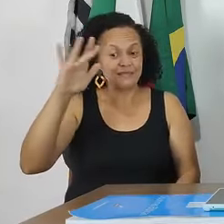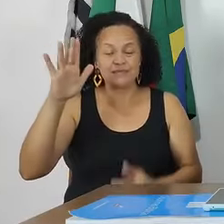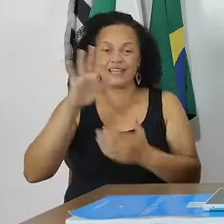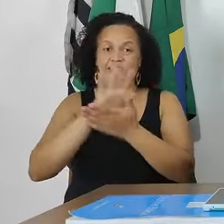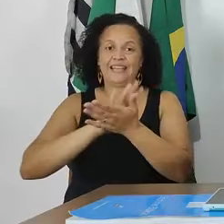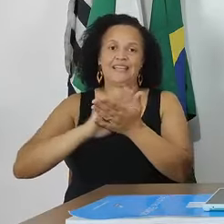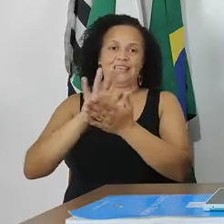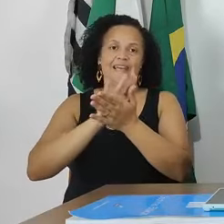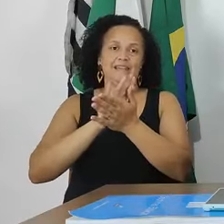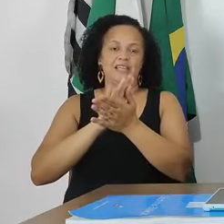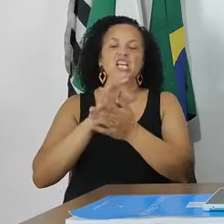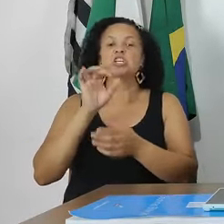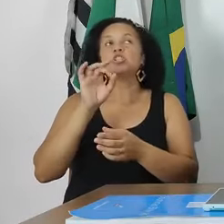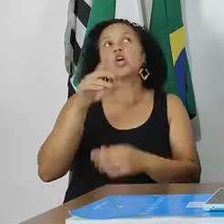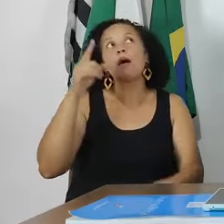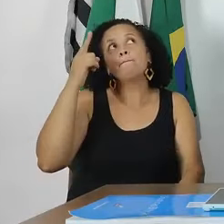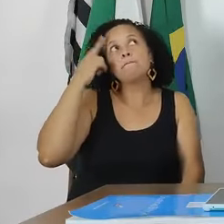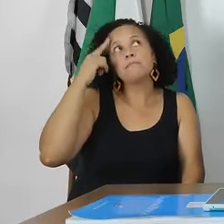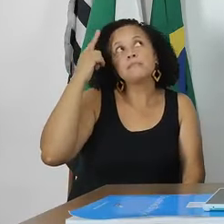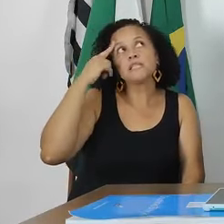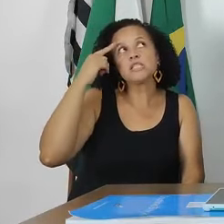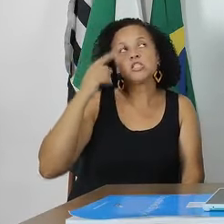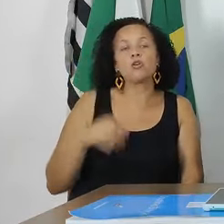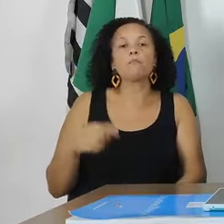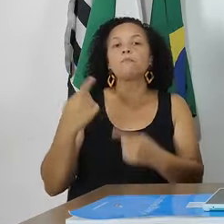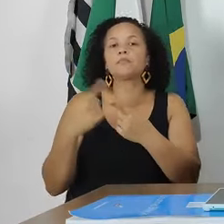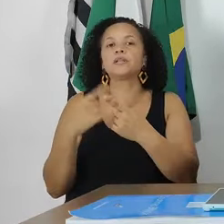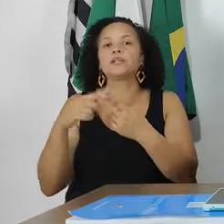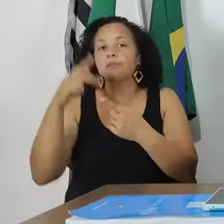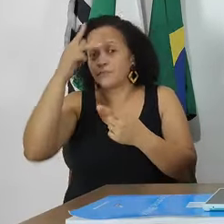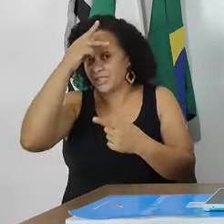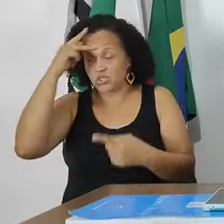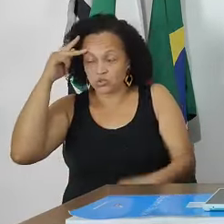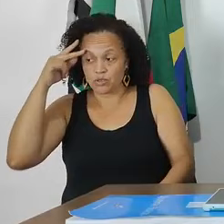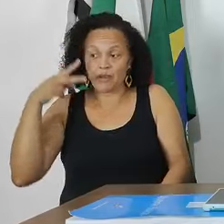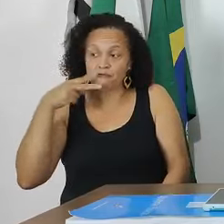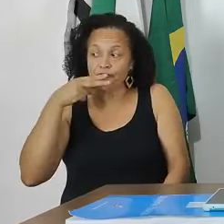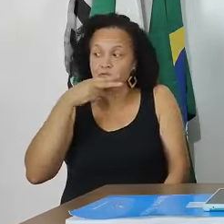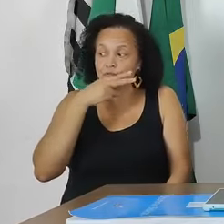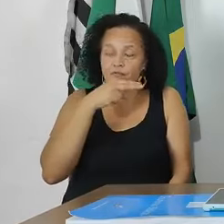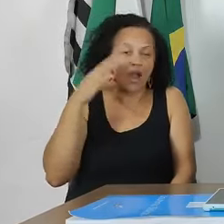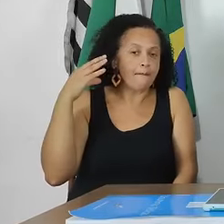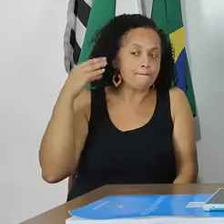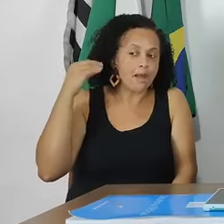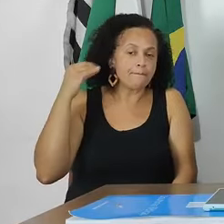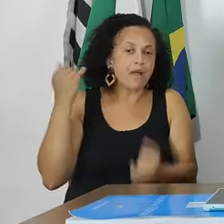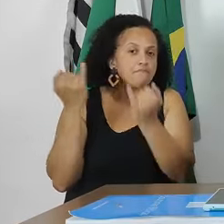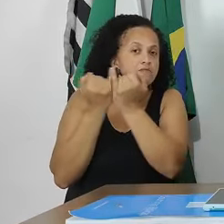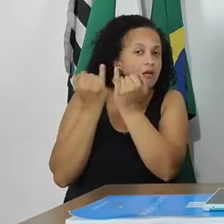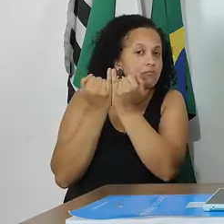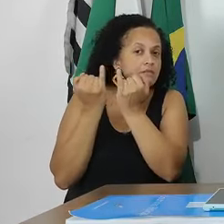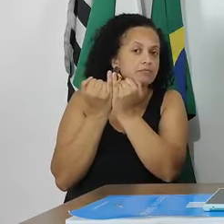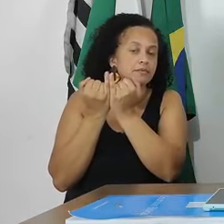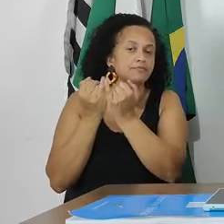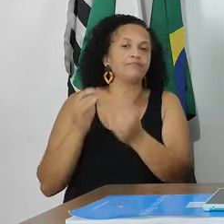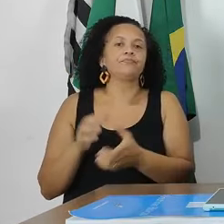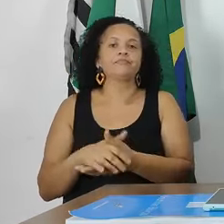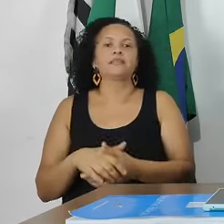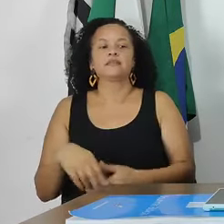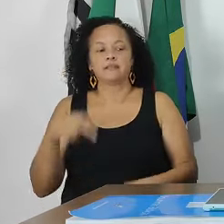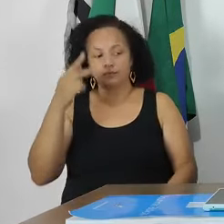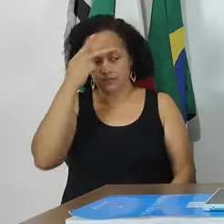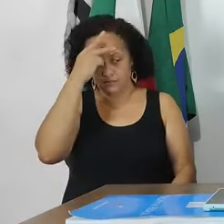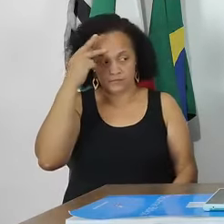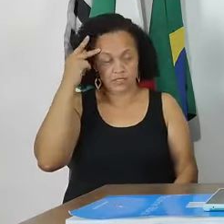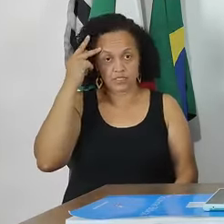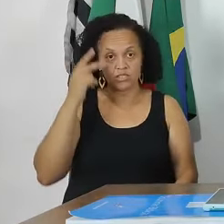tinha. Então ele foi para Moabe. E o restante da história, se vocês não conhecem, depois